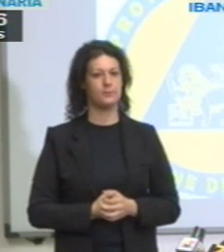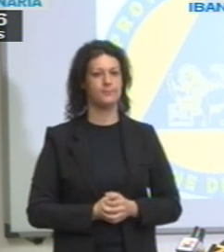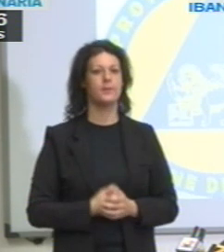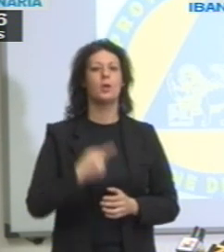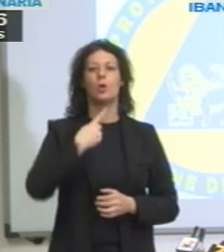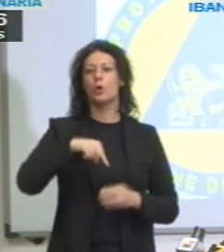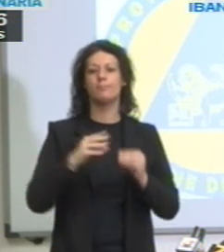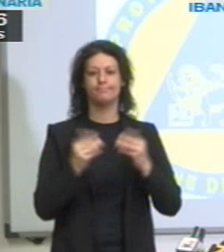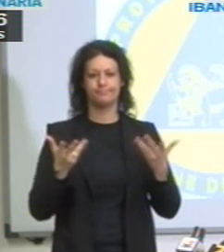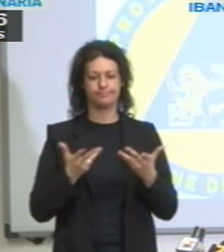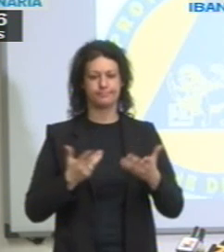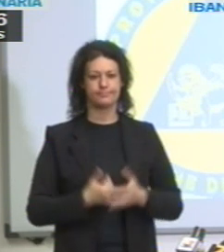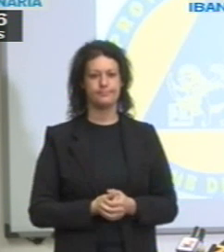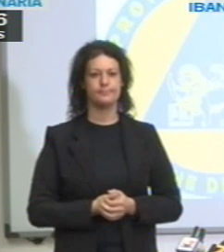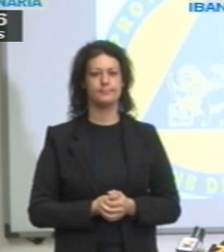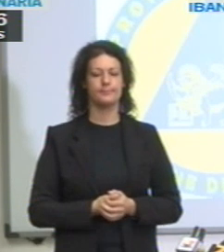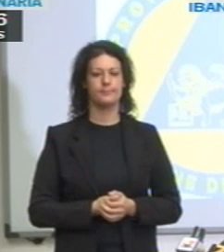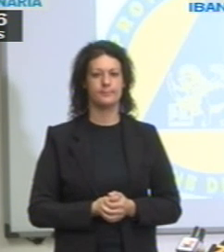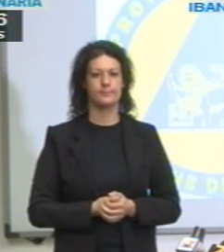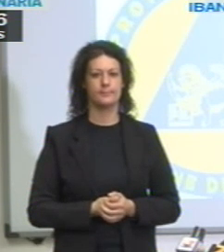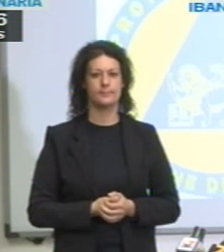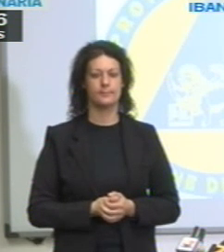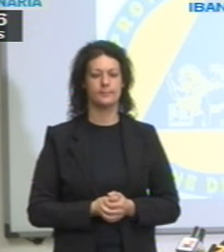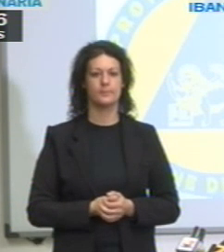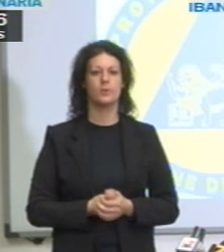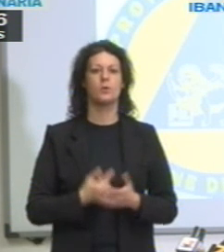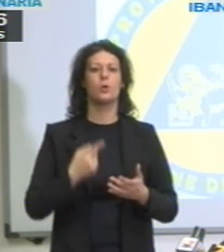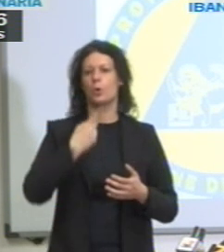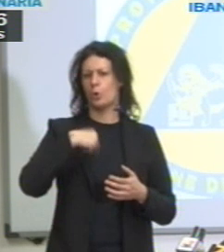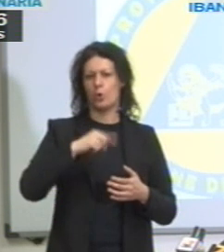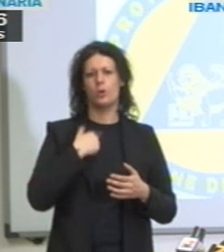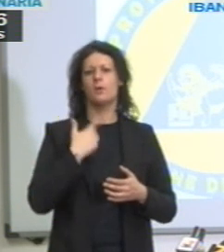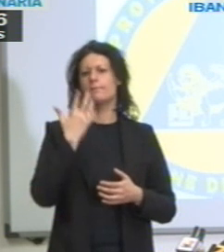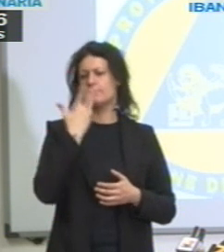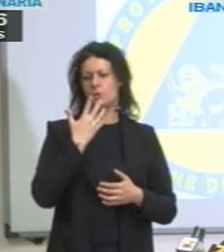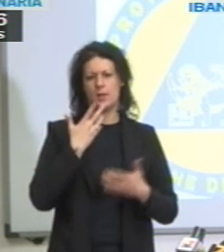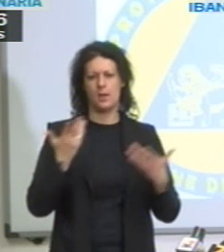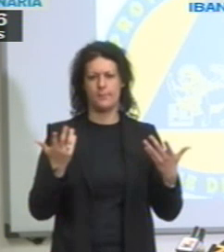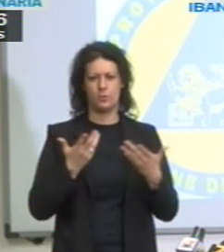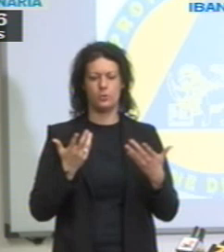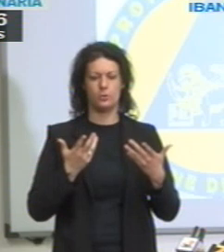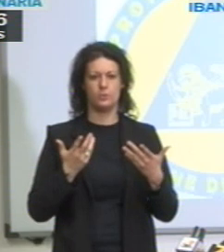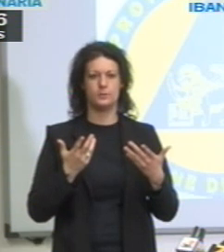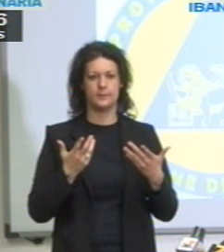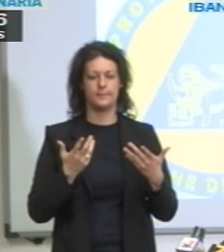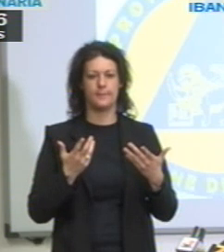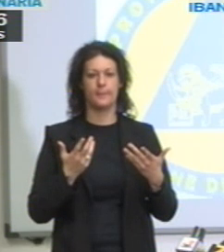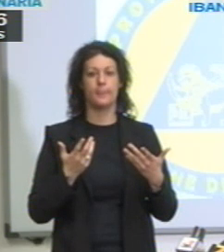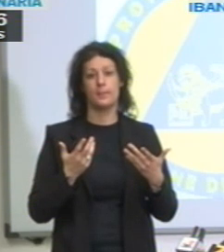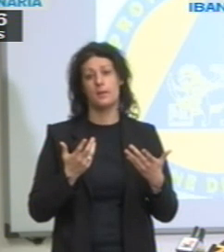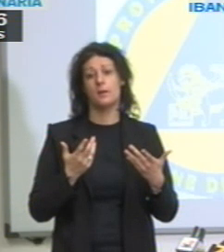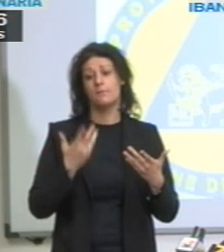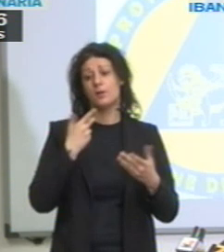Vogliamo fare questo percorso non in antitesi ovviamente a quello che sta accadendo, ma semplicemente per far sì che si